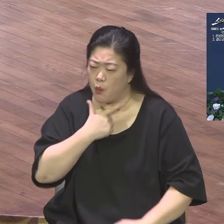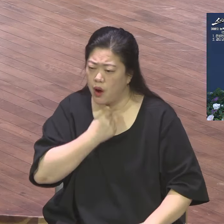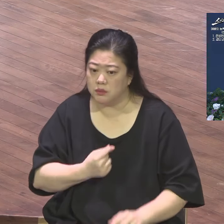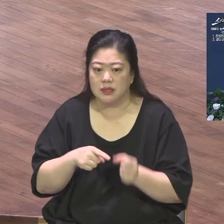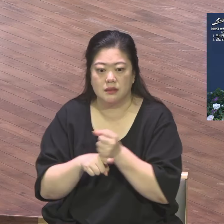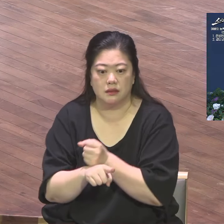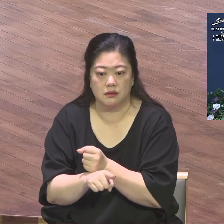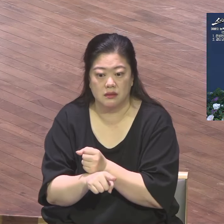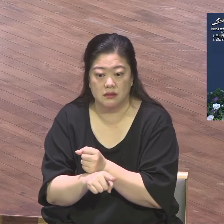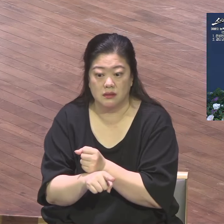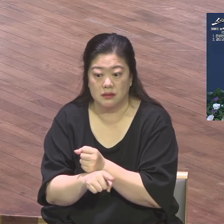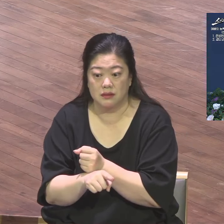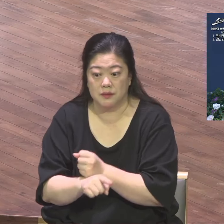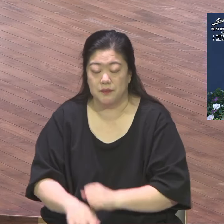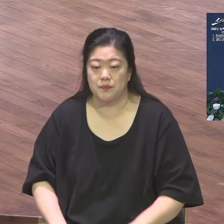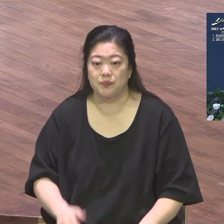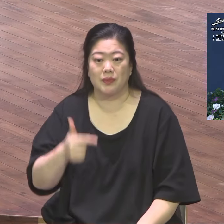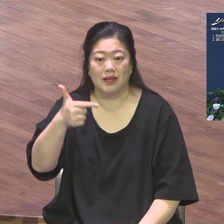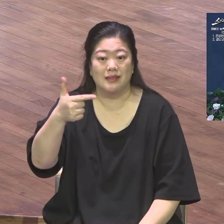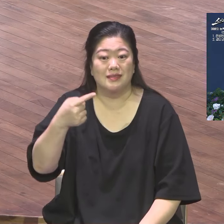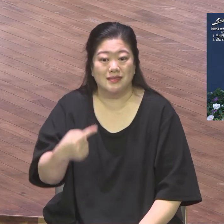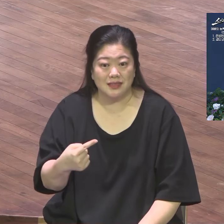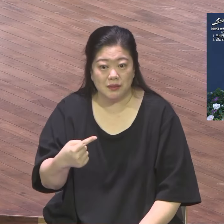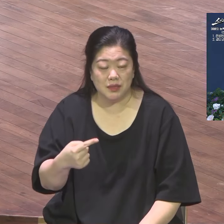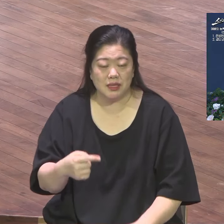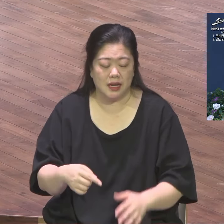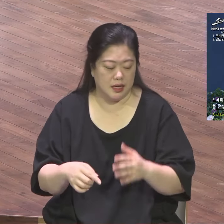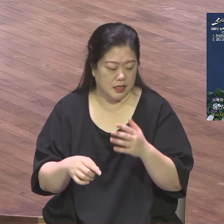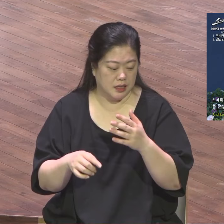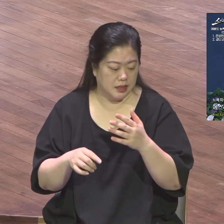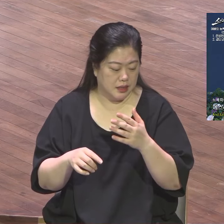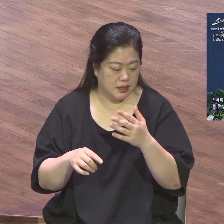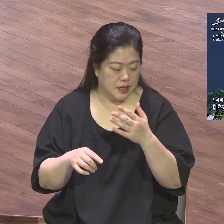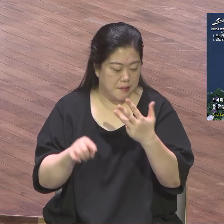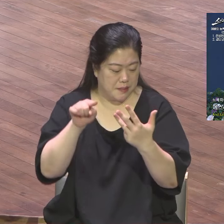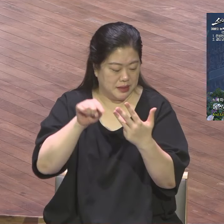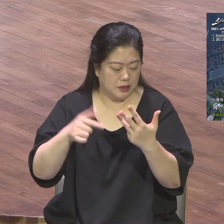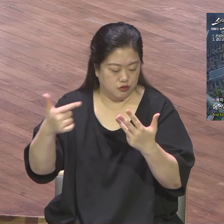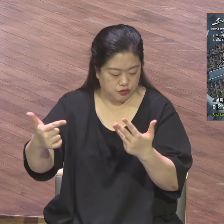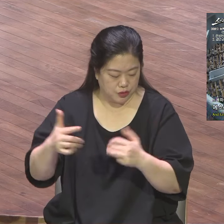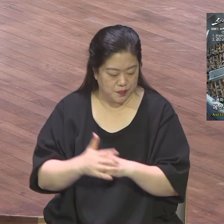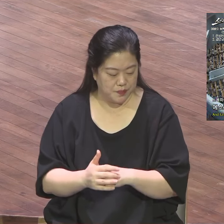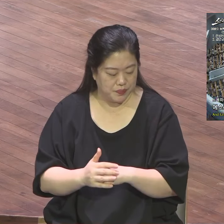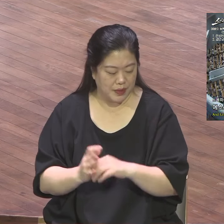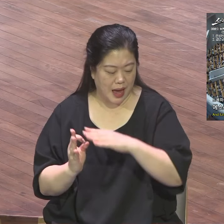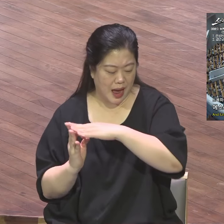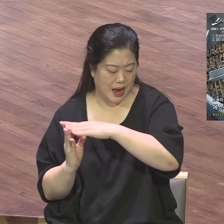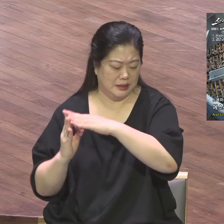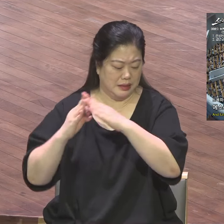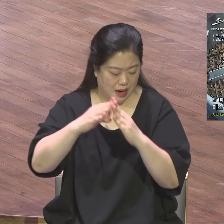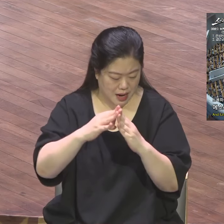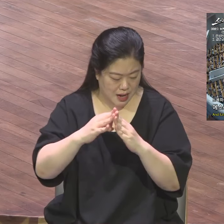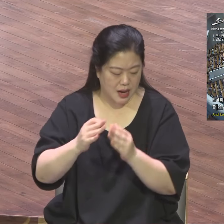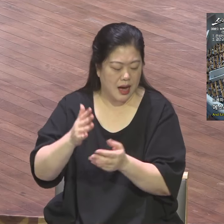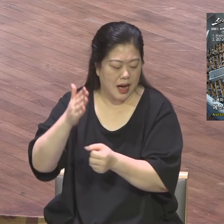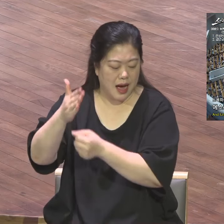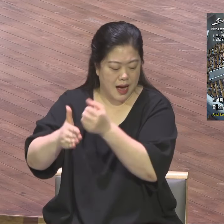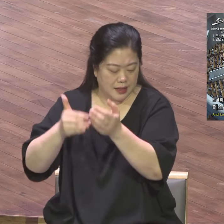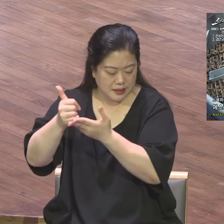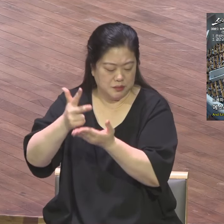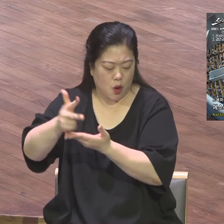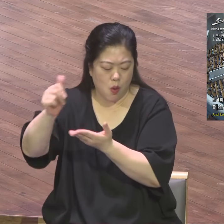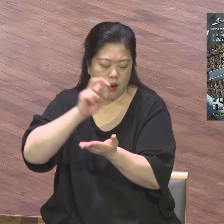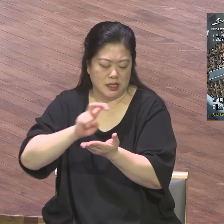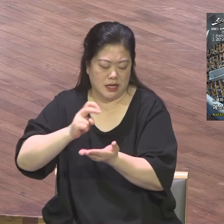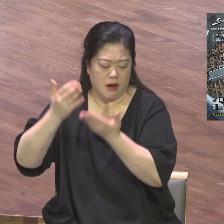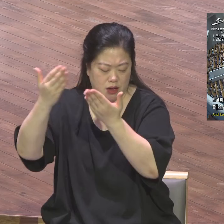있지요. 느헤미야 8장 6절에 보면요. 에스라가 광대하신 하나님 여호와를 송축하며